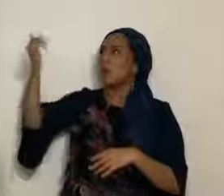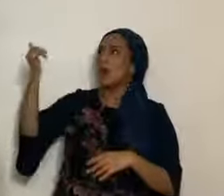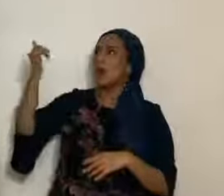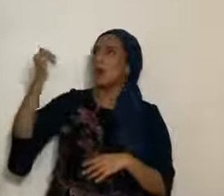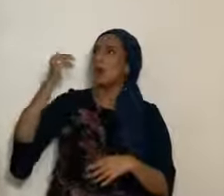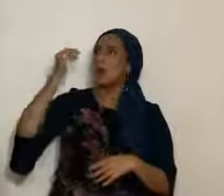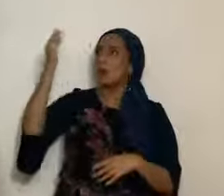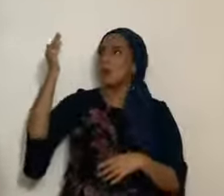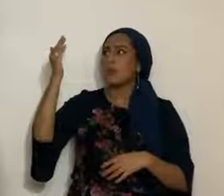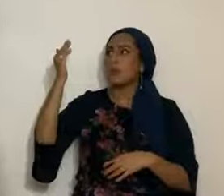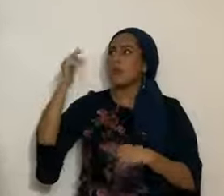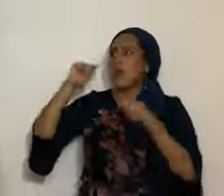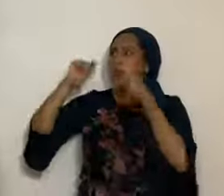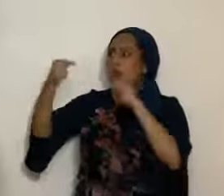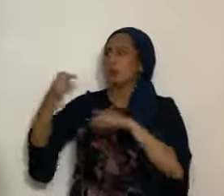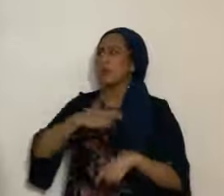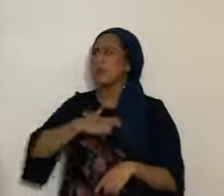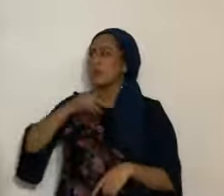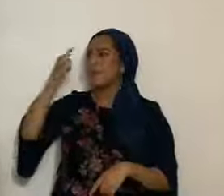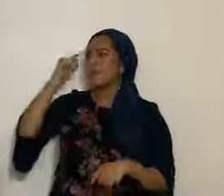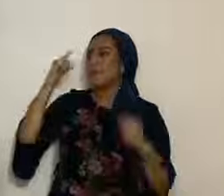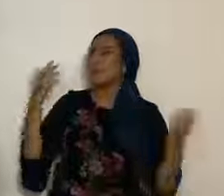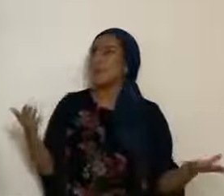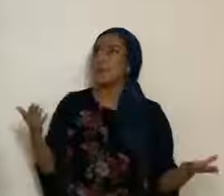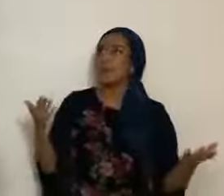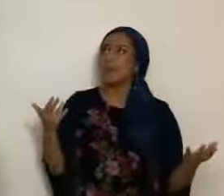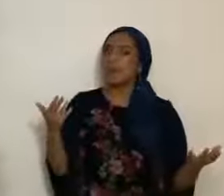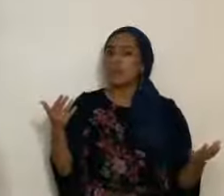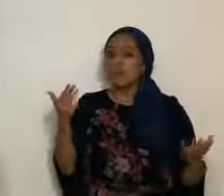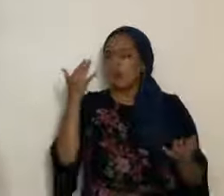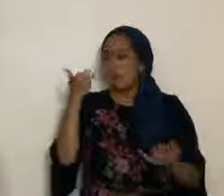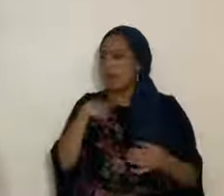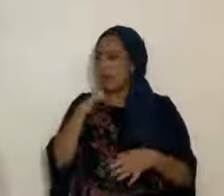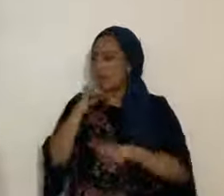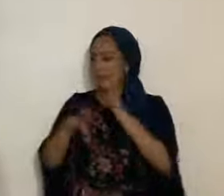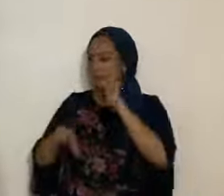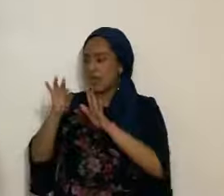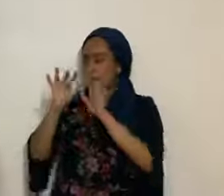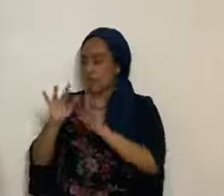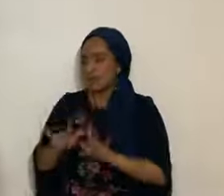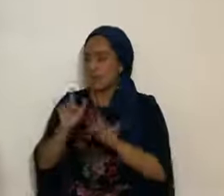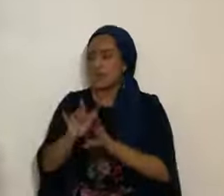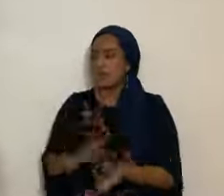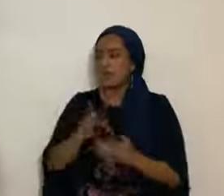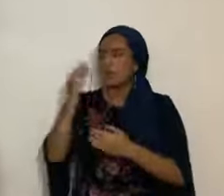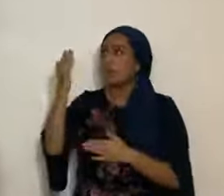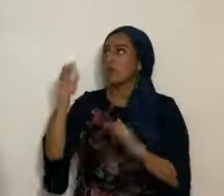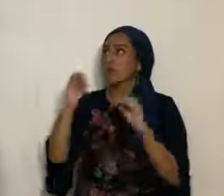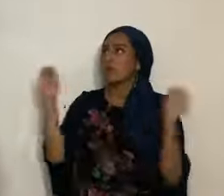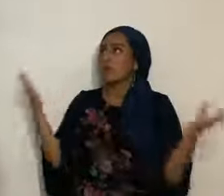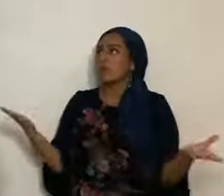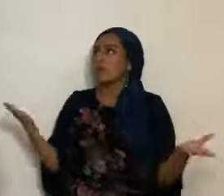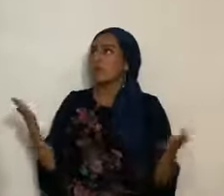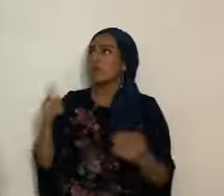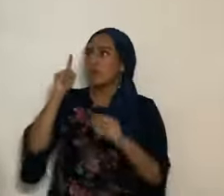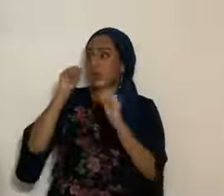mal a tu siervo? ¿Y por qué no he hallado gracia en tus ojos? ¿Que has puesto la carga de todo